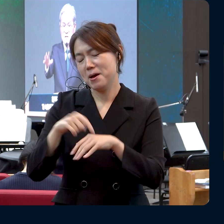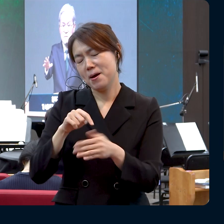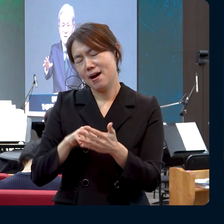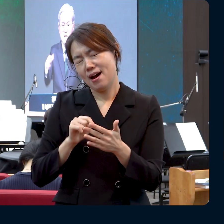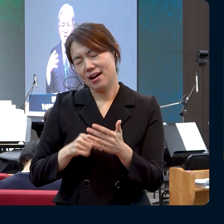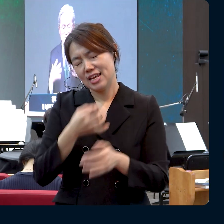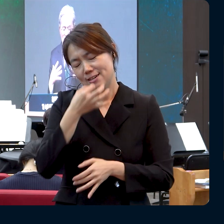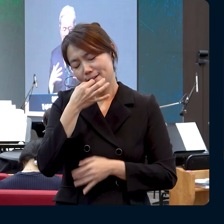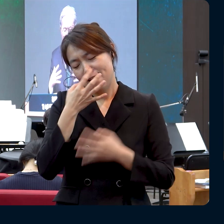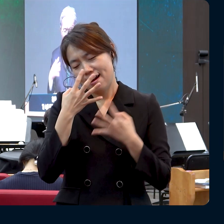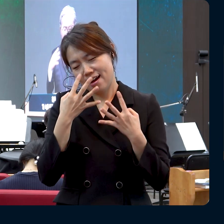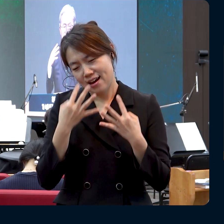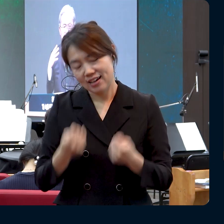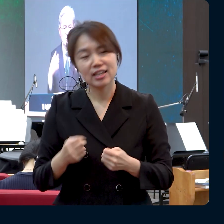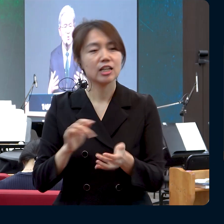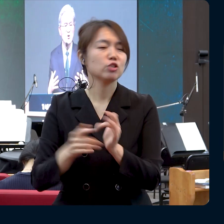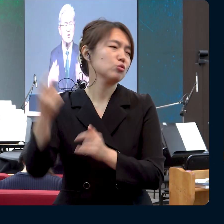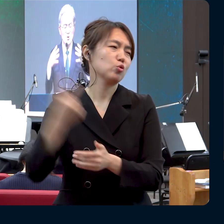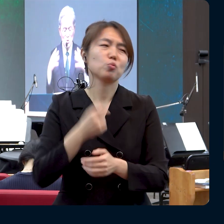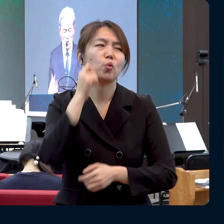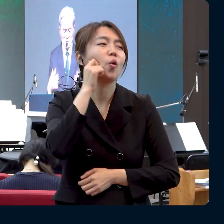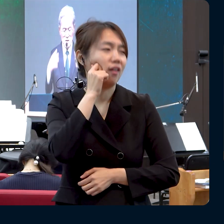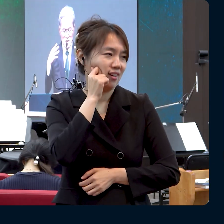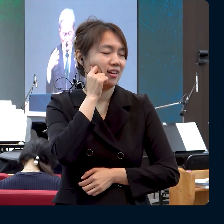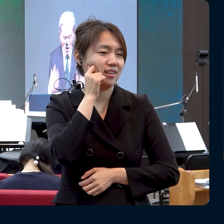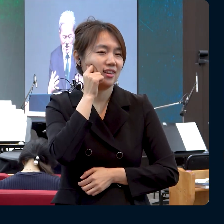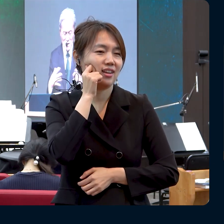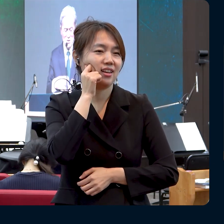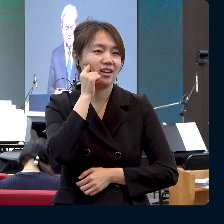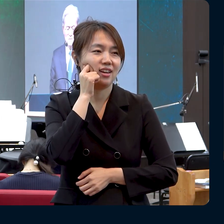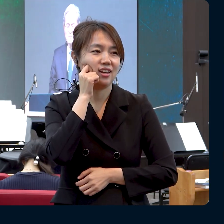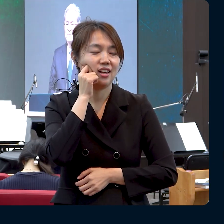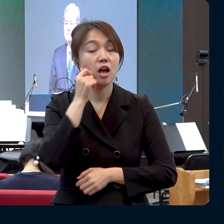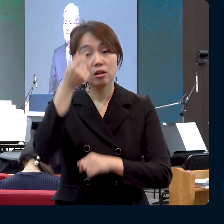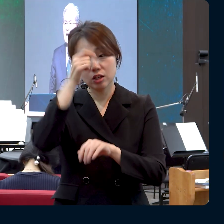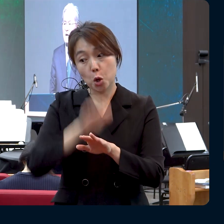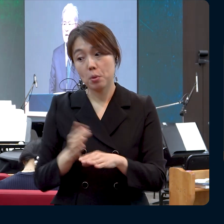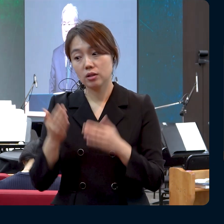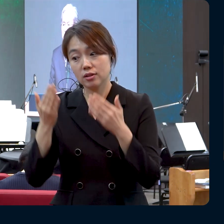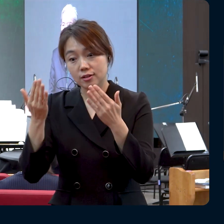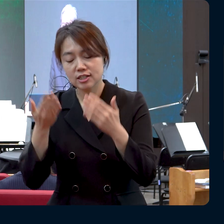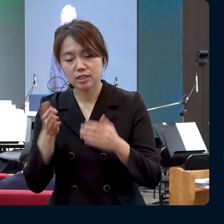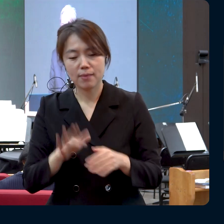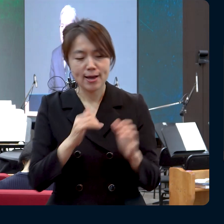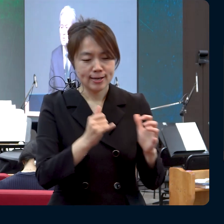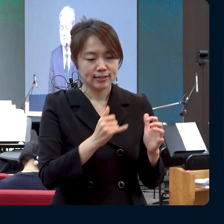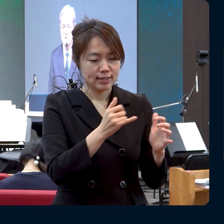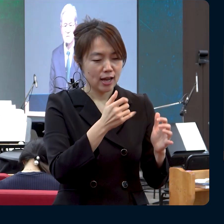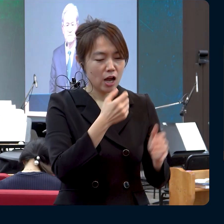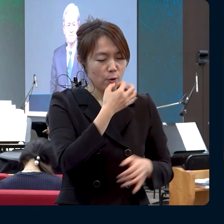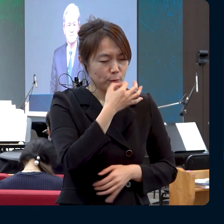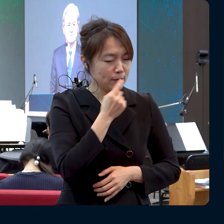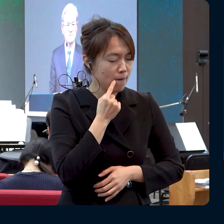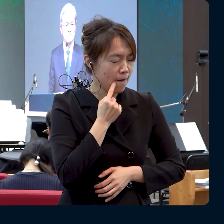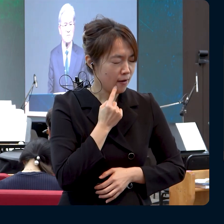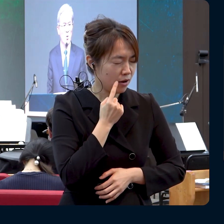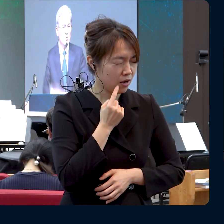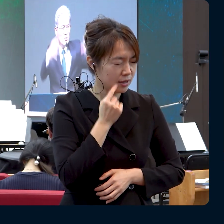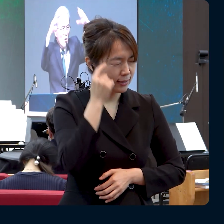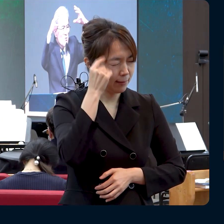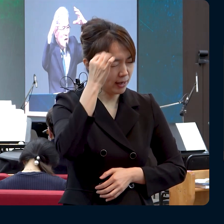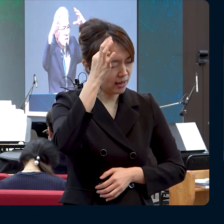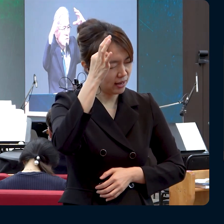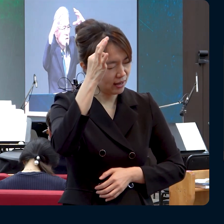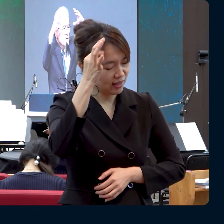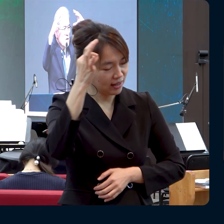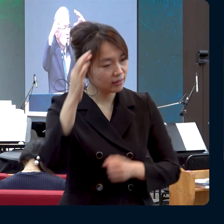예배를 드리지만 그 마음에 세속적인 욕심이 꽉 차 있어서 하나님이 들어오실 곳이 없습니다.